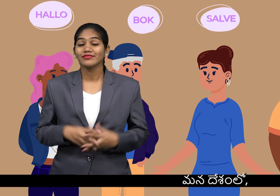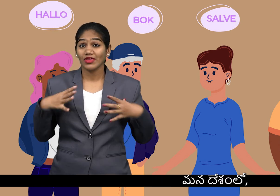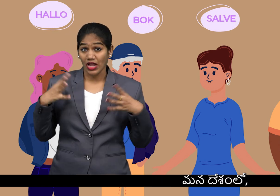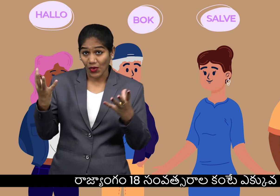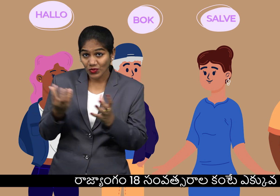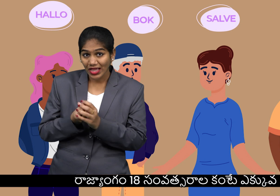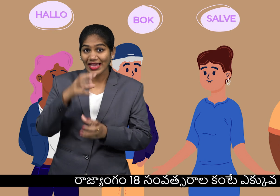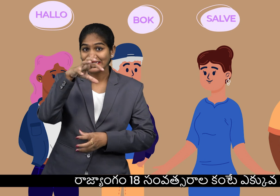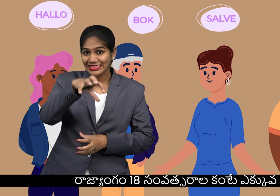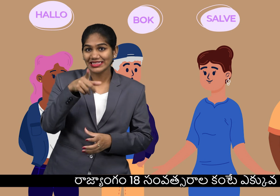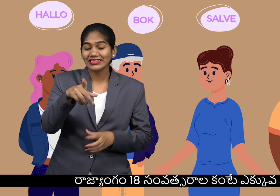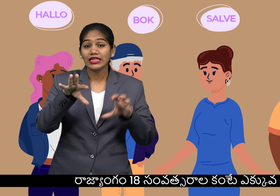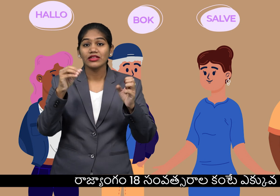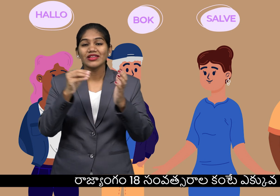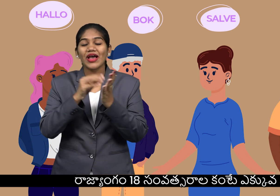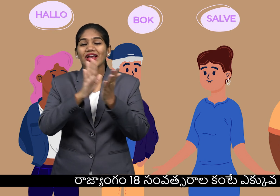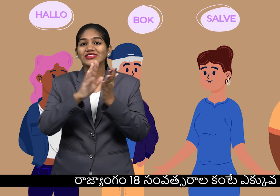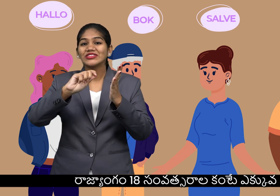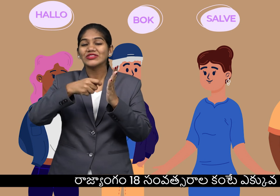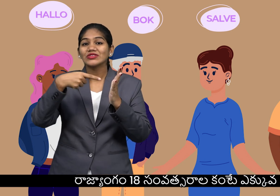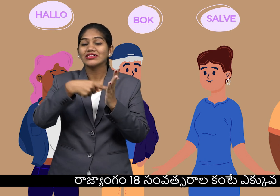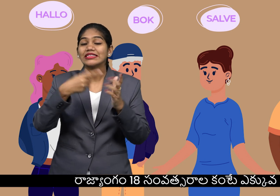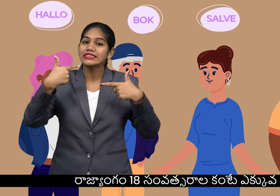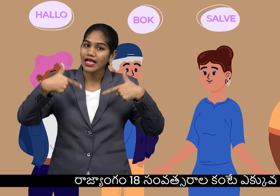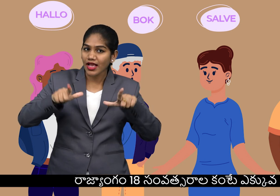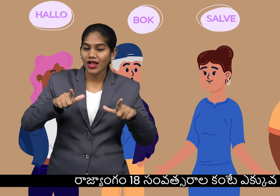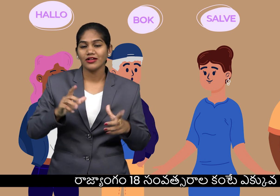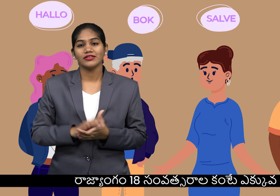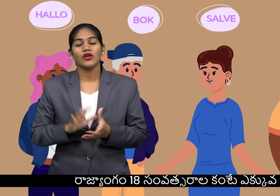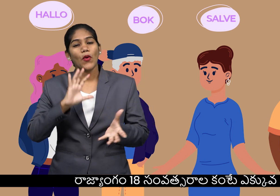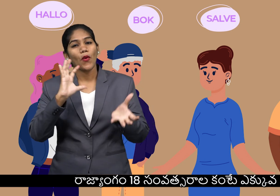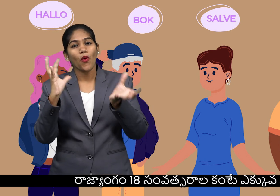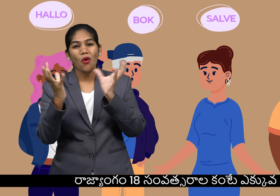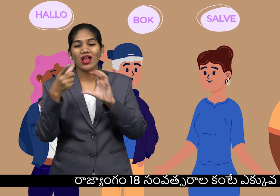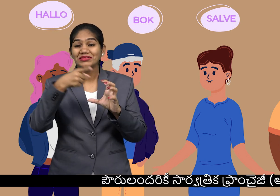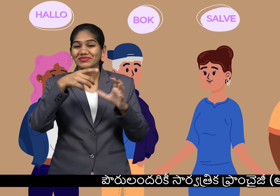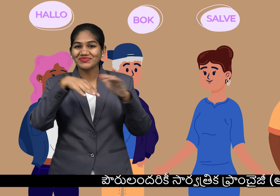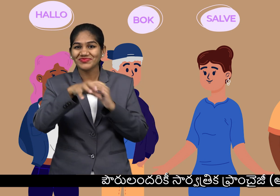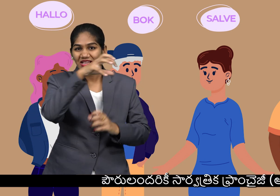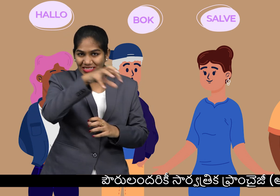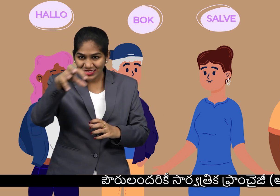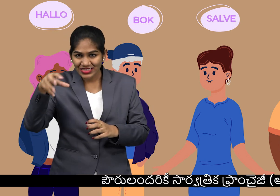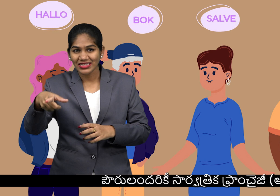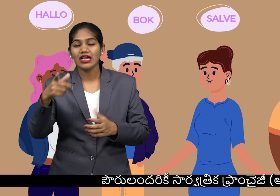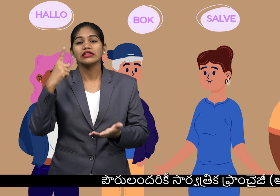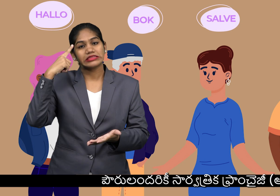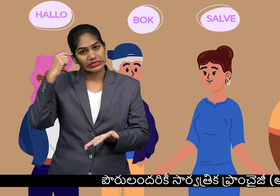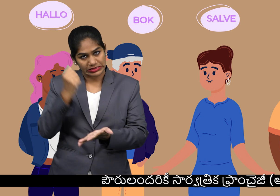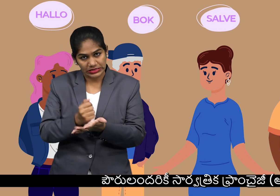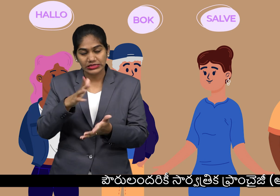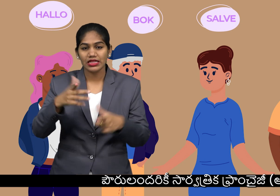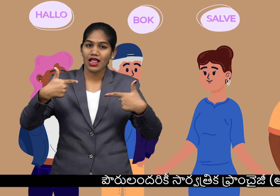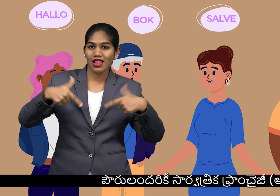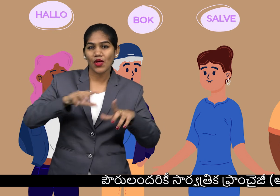మన దేశంలో రాజ్యాంగం 18 సంవత్సరాల కంటే ఎక్కువ వయస్సు ఉన్న పౌరులందరికీ